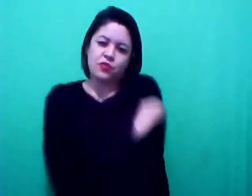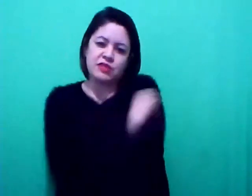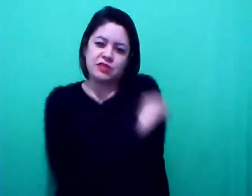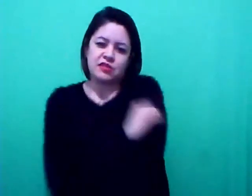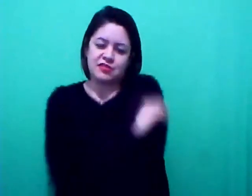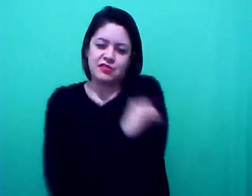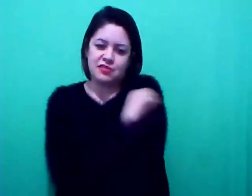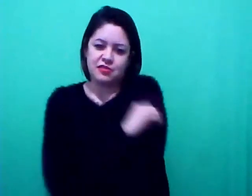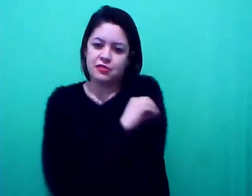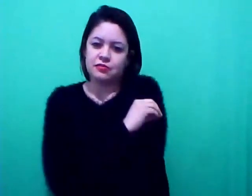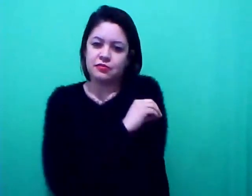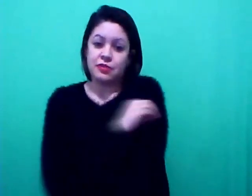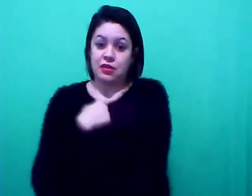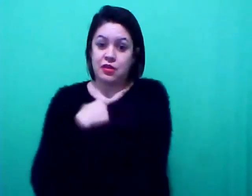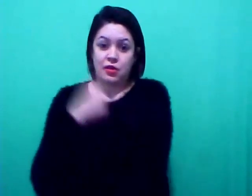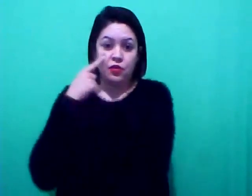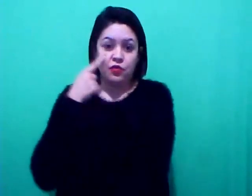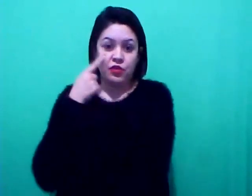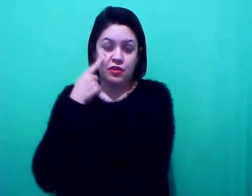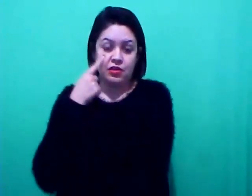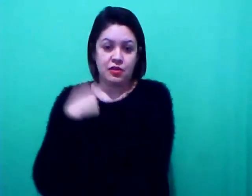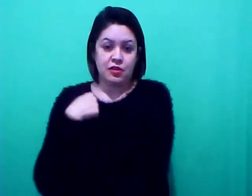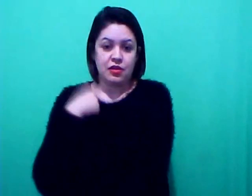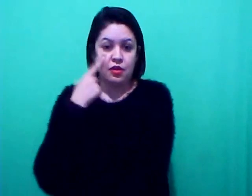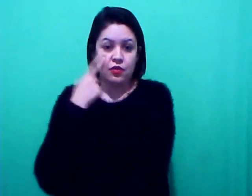Vocês viram no dia da oficina, da webconferência?